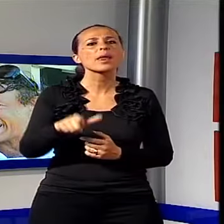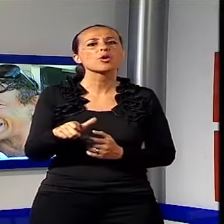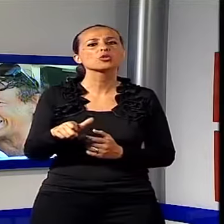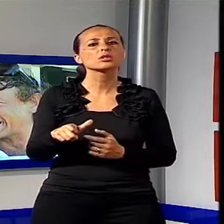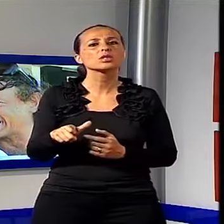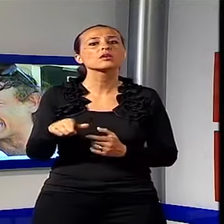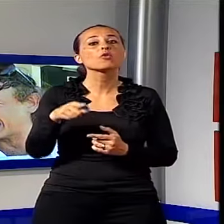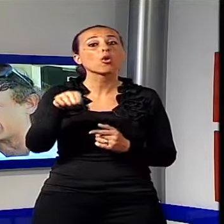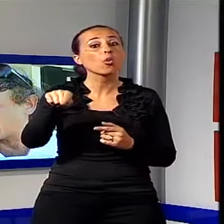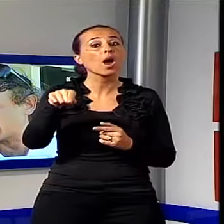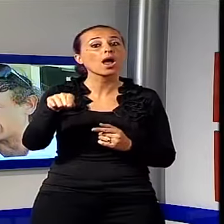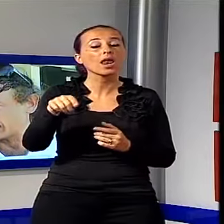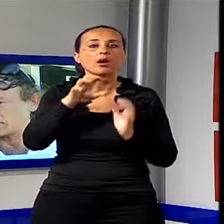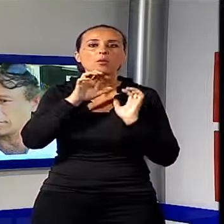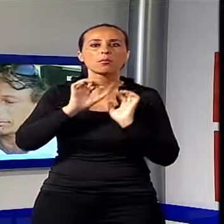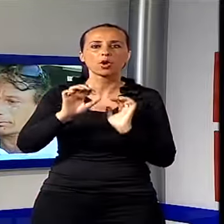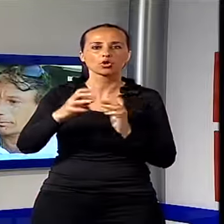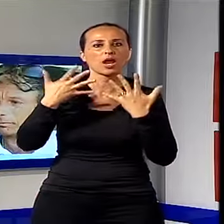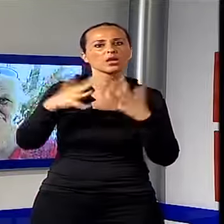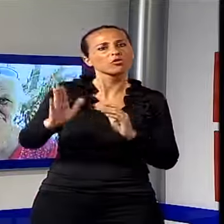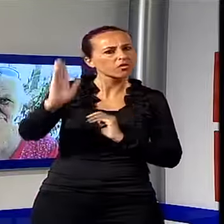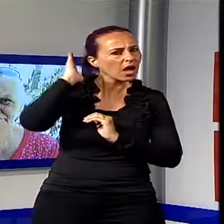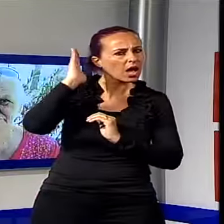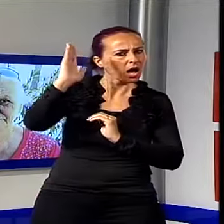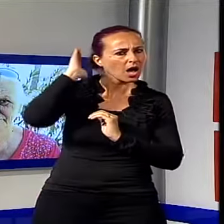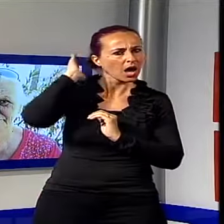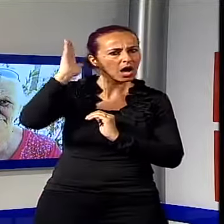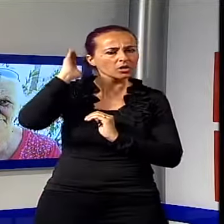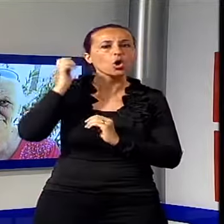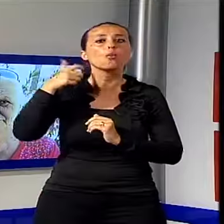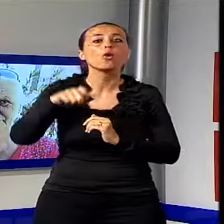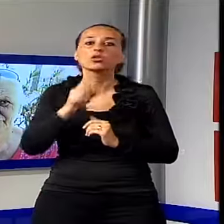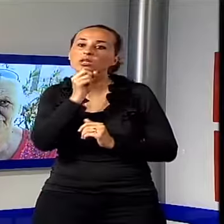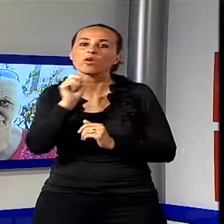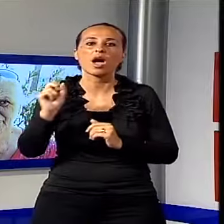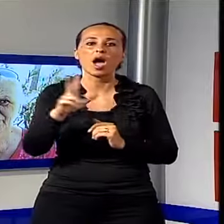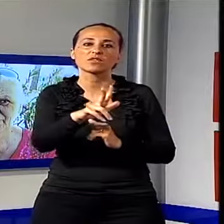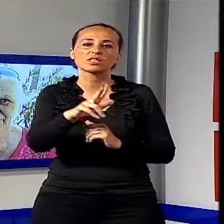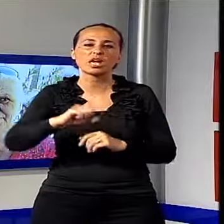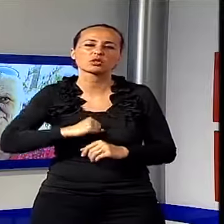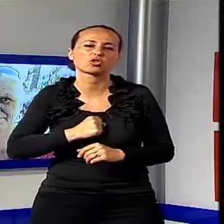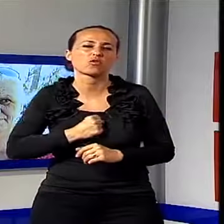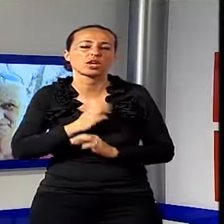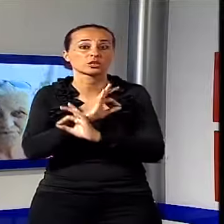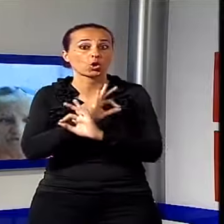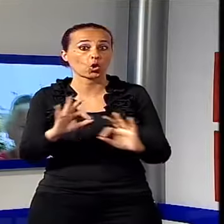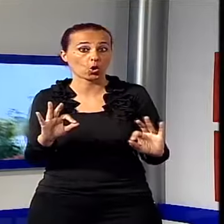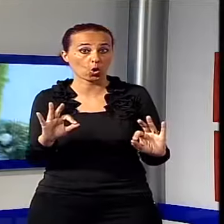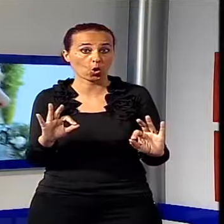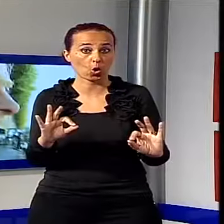stata anche redarguita al momento del malessere di Daniele per non essere intervenuto e per non aver